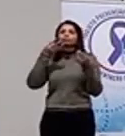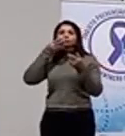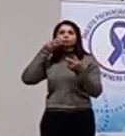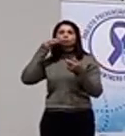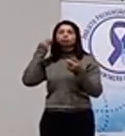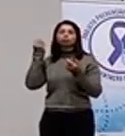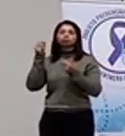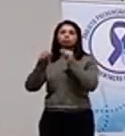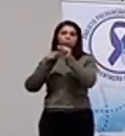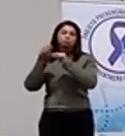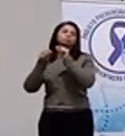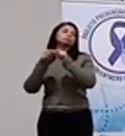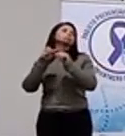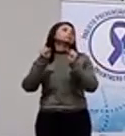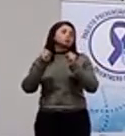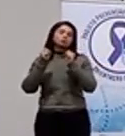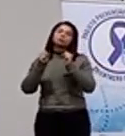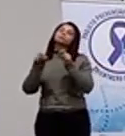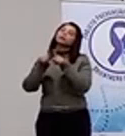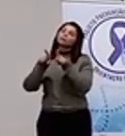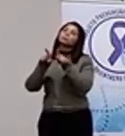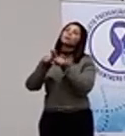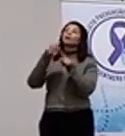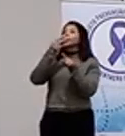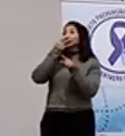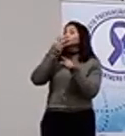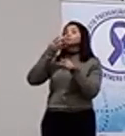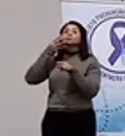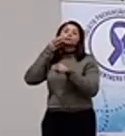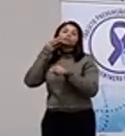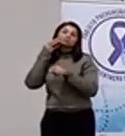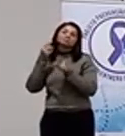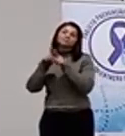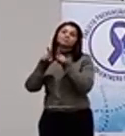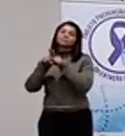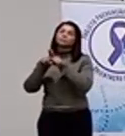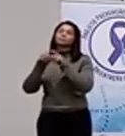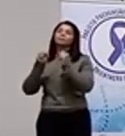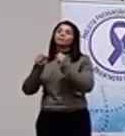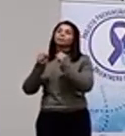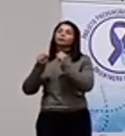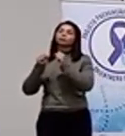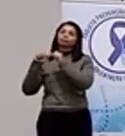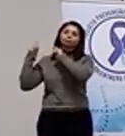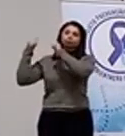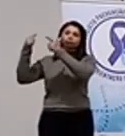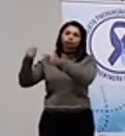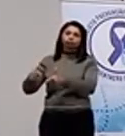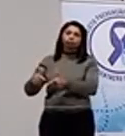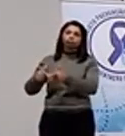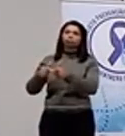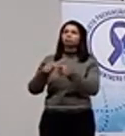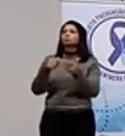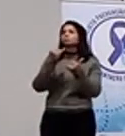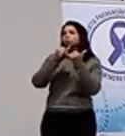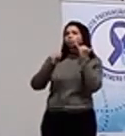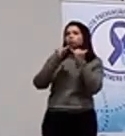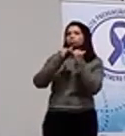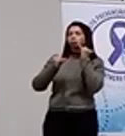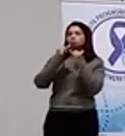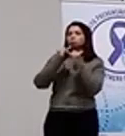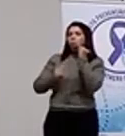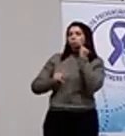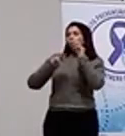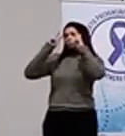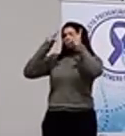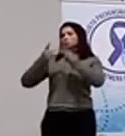e cachorros podem ter doenças genéticas. E às vezes doenças genéticas muito próximas do ser humano. O problema é que muitas vezes nem tudo que funciona